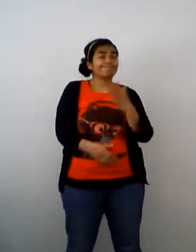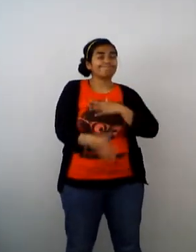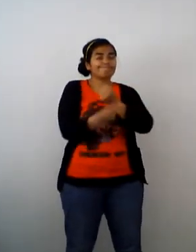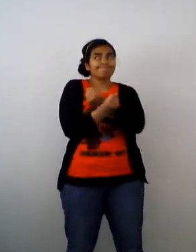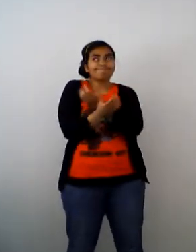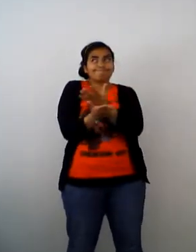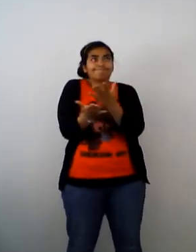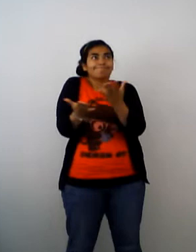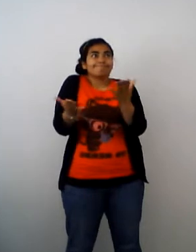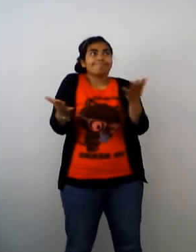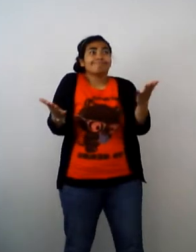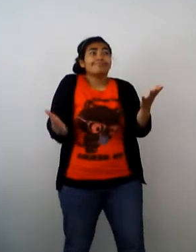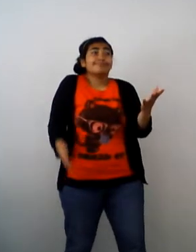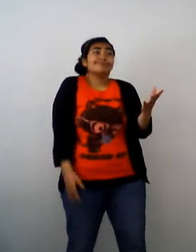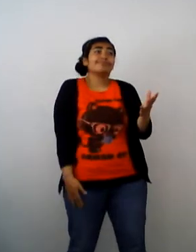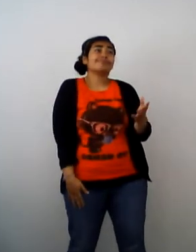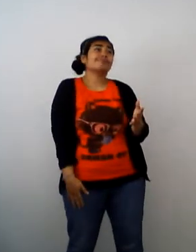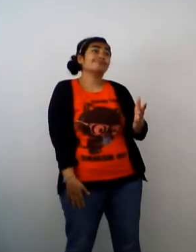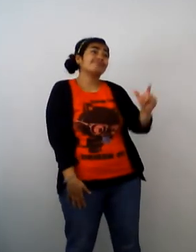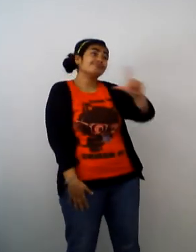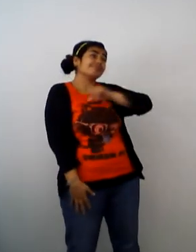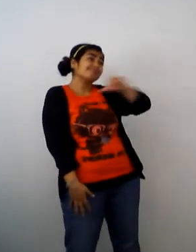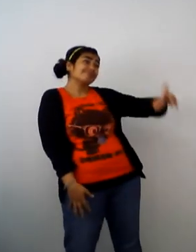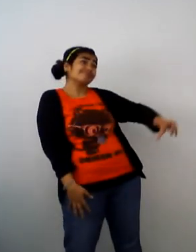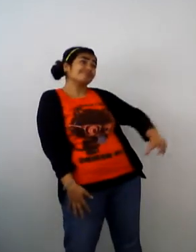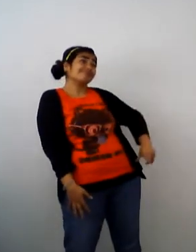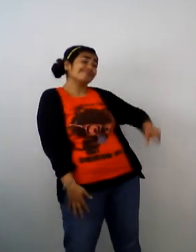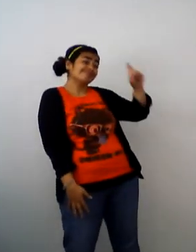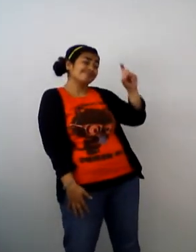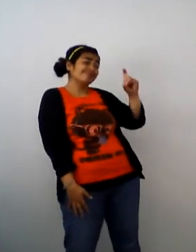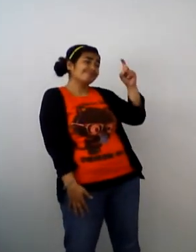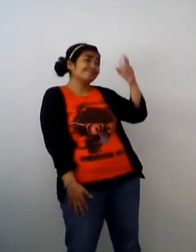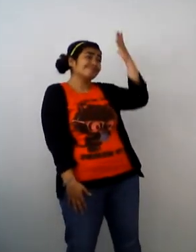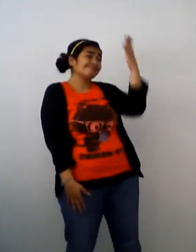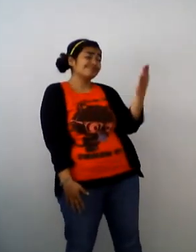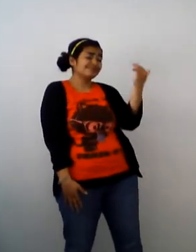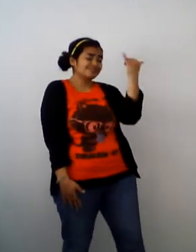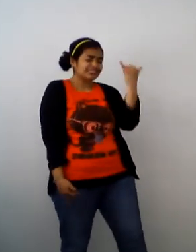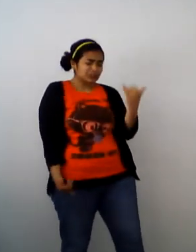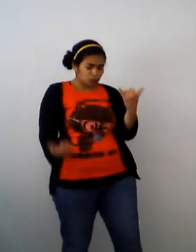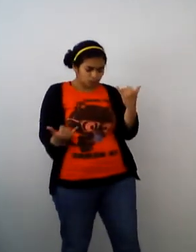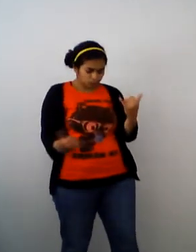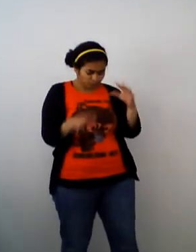Te necesito, Señor. Te necesito, Dios. Te necesito, Dios.